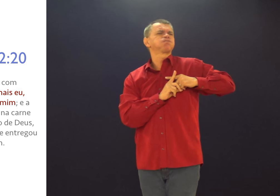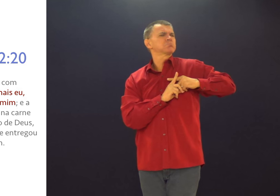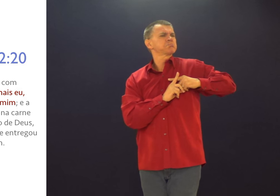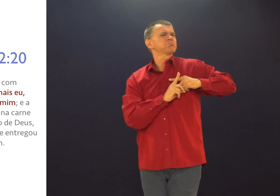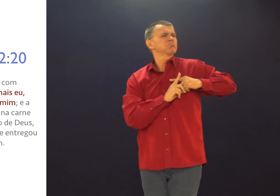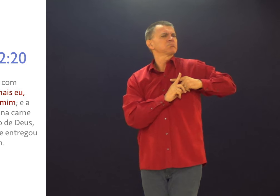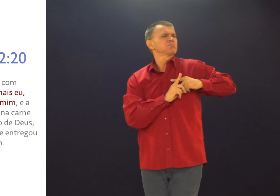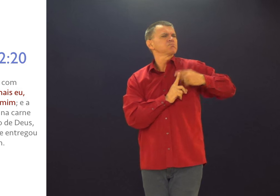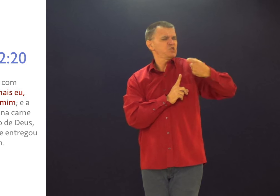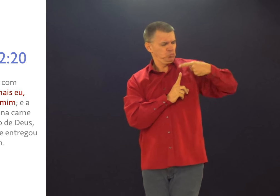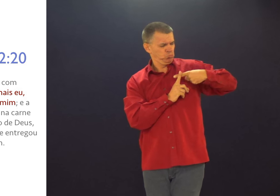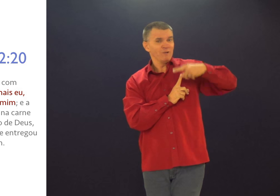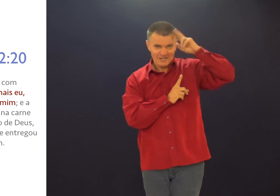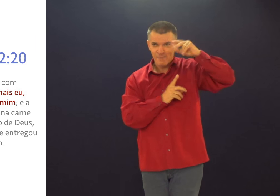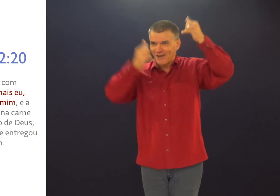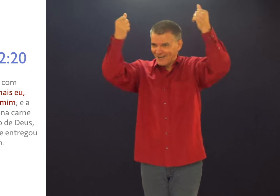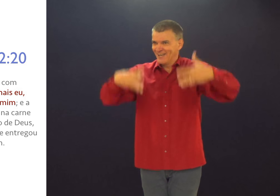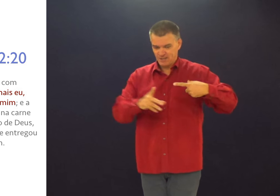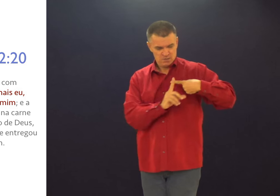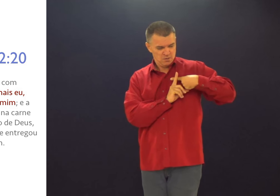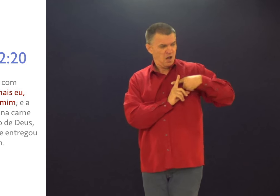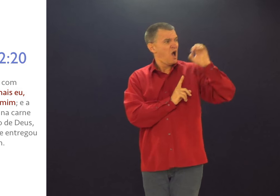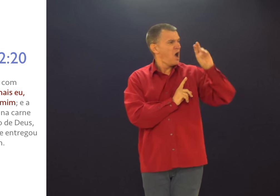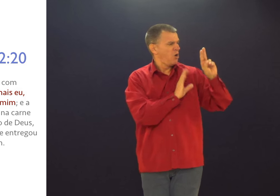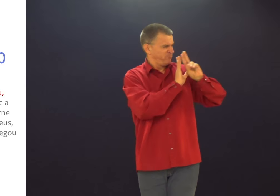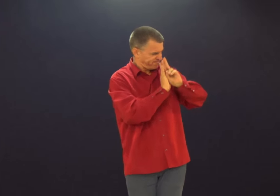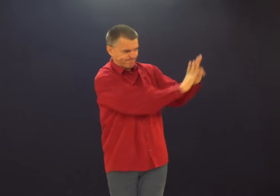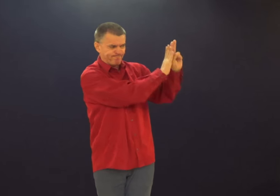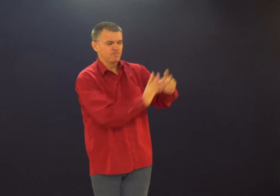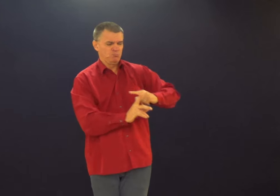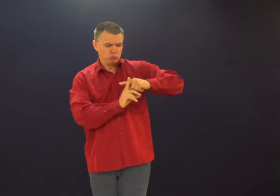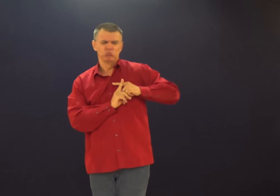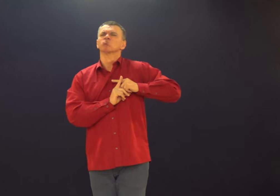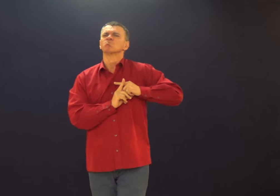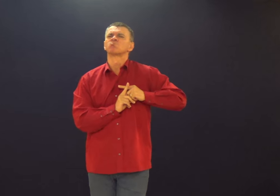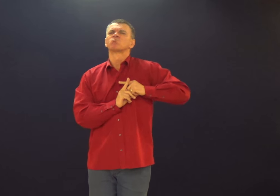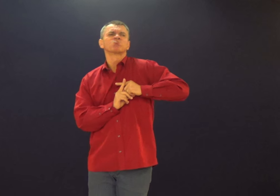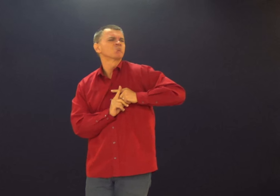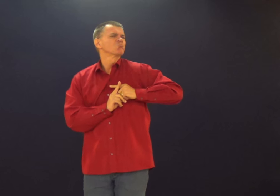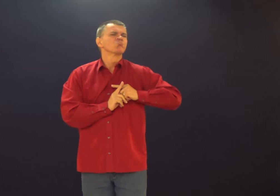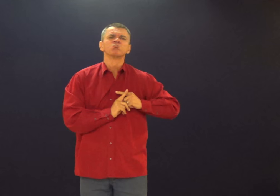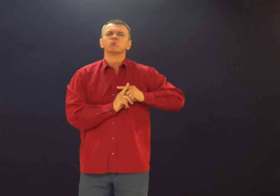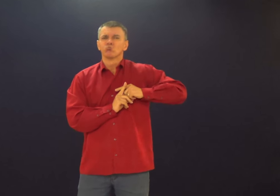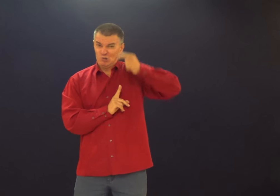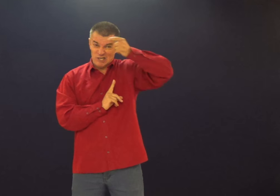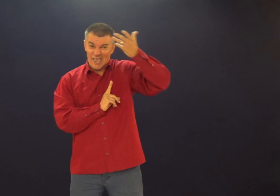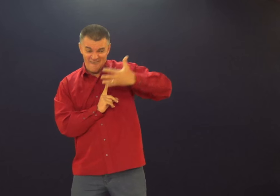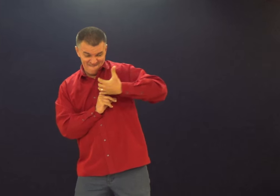Jesus que morreu na cruz. Você lembra da história? Tira o seu olho, lança fora o seu eu.